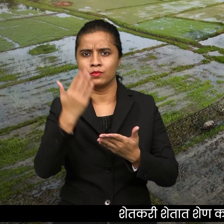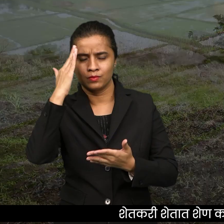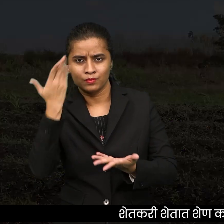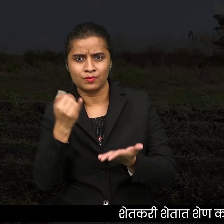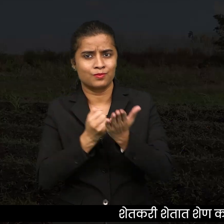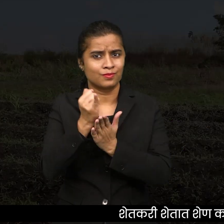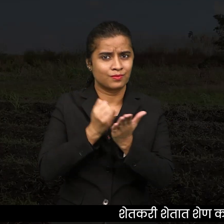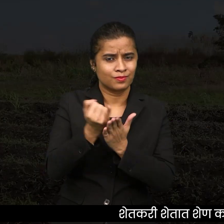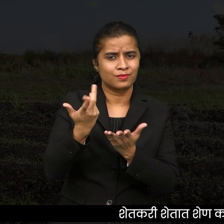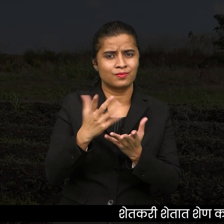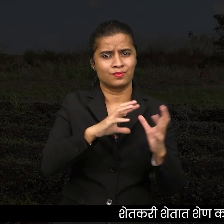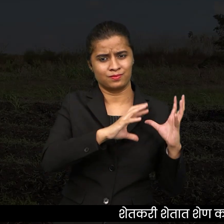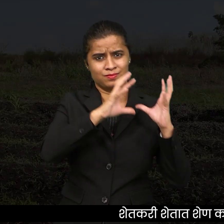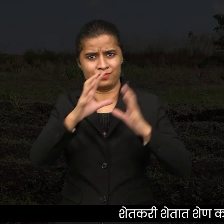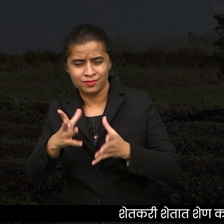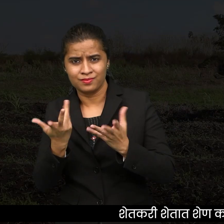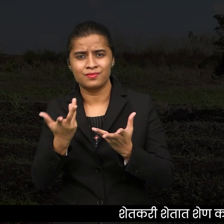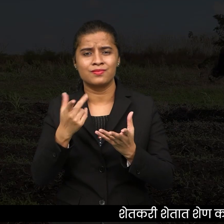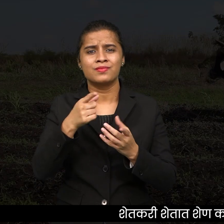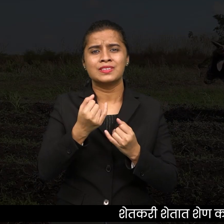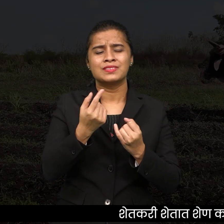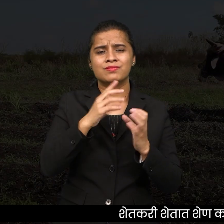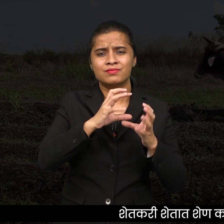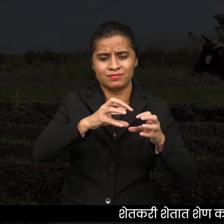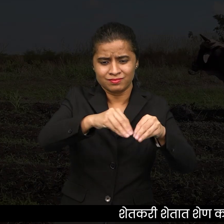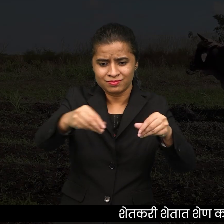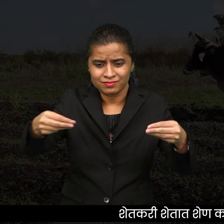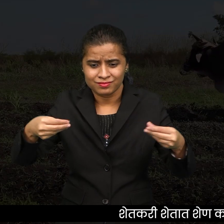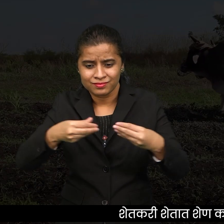शेतकरी शेतात शेण का टाकतात माहिती आहे का?